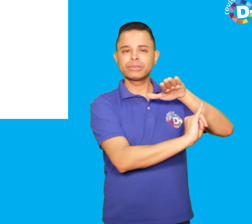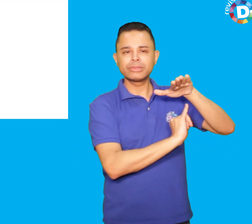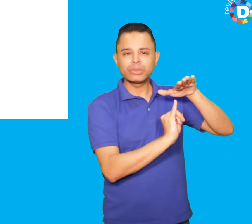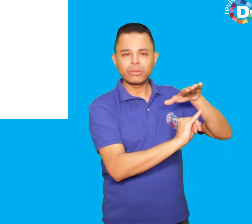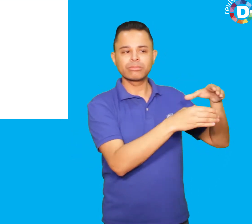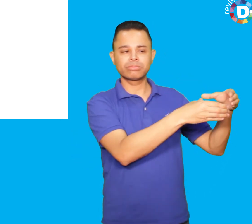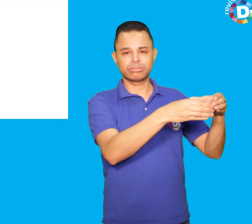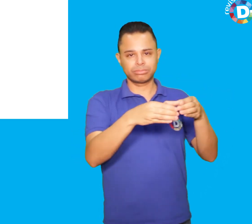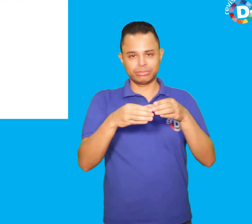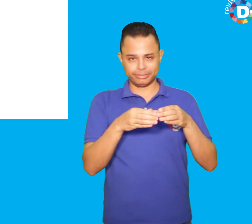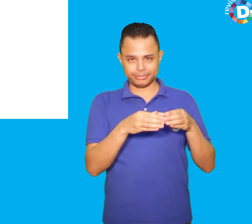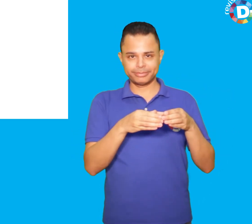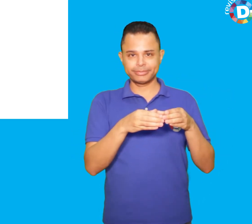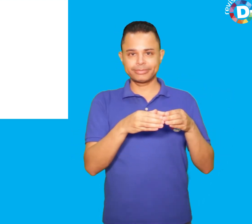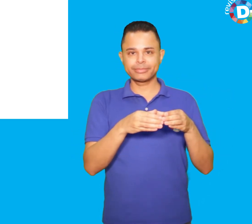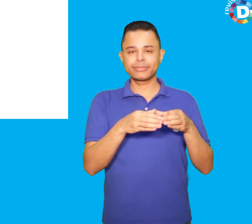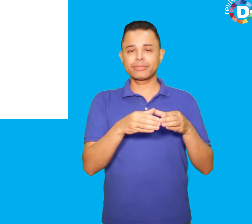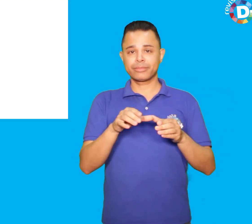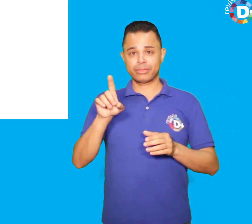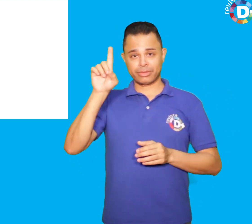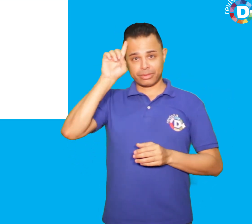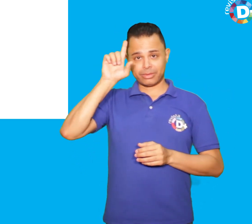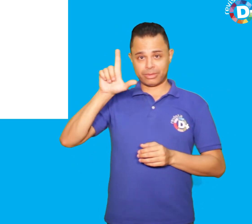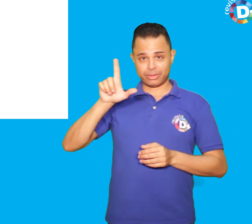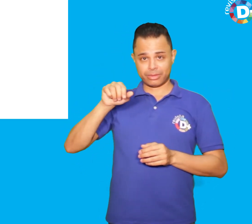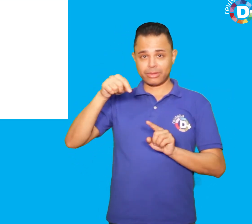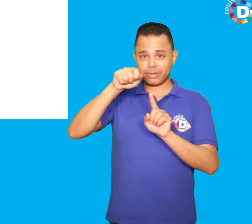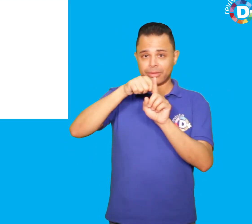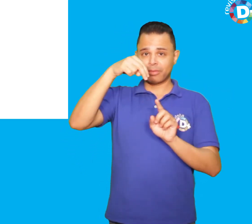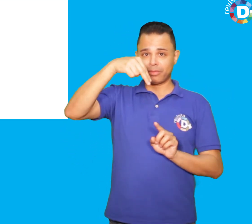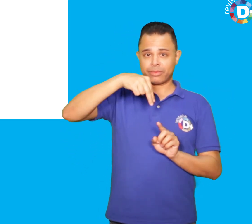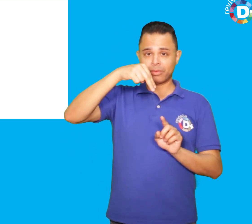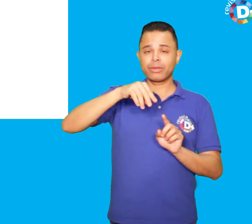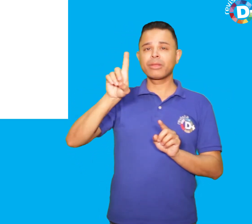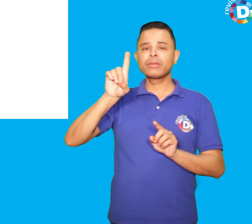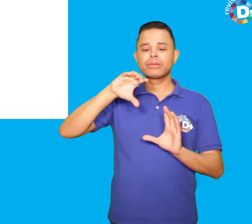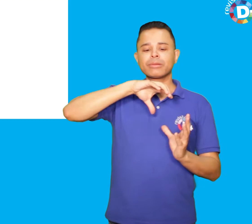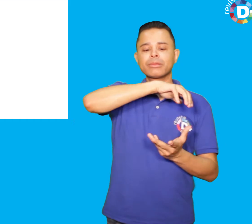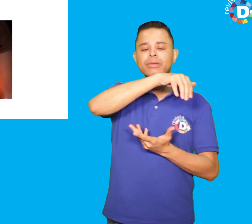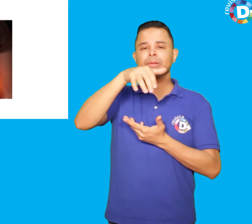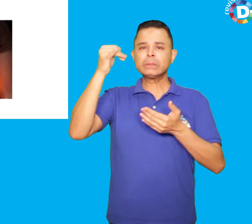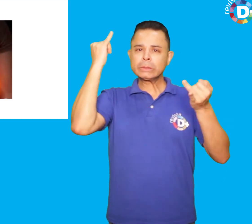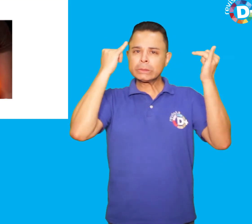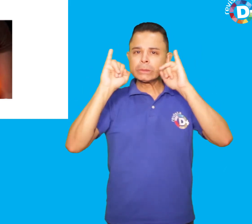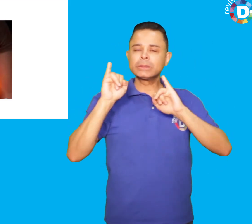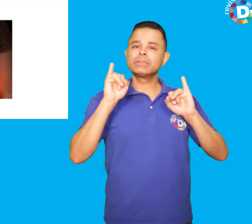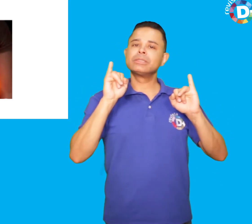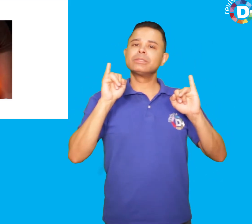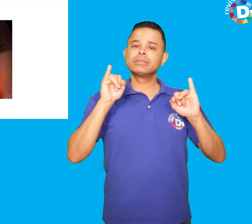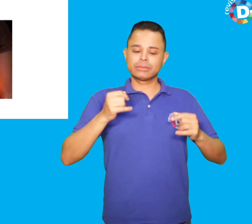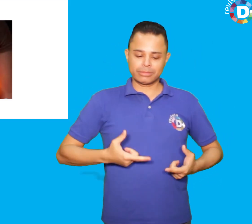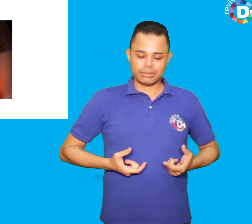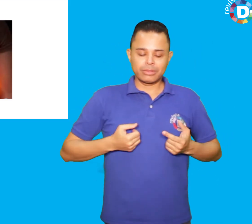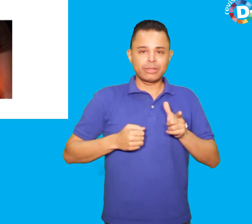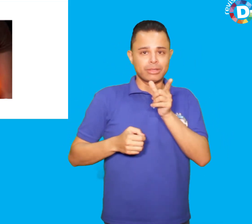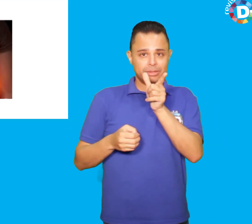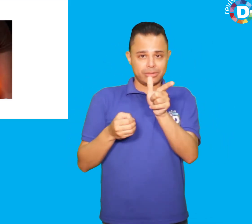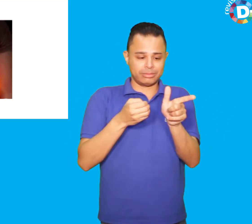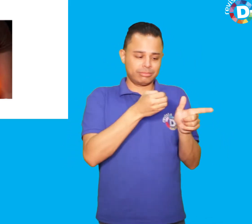Em 17 de novembro, comemora-se o Dia Mundial de Combate ao Câncer de Próstata. Por isso, esse foi